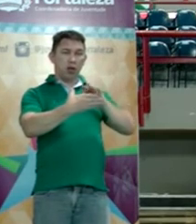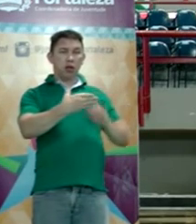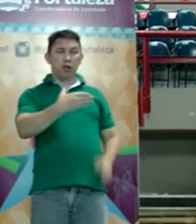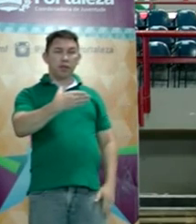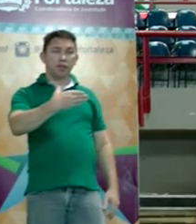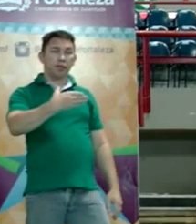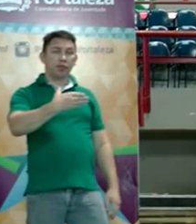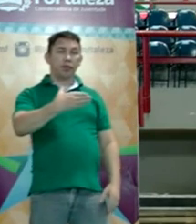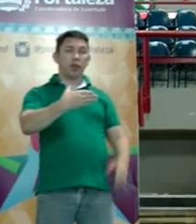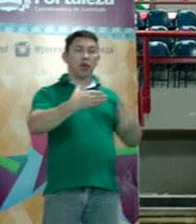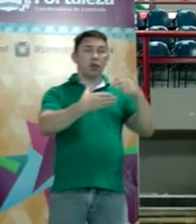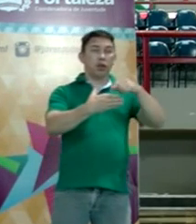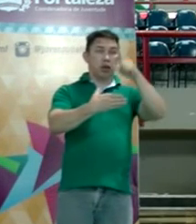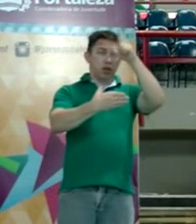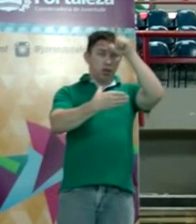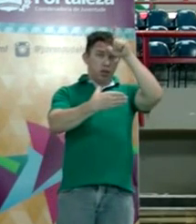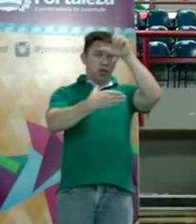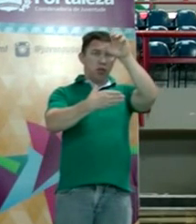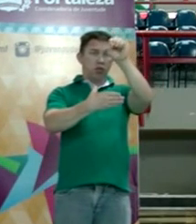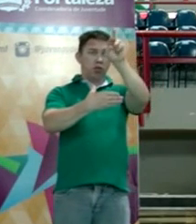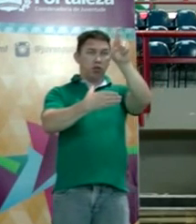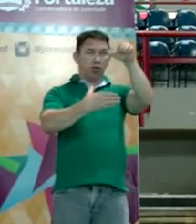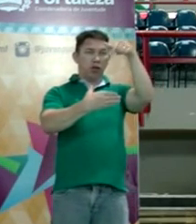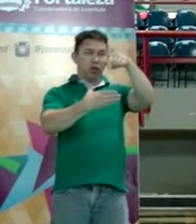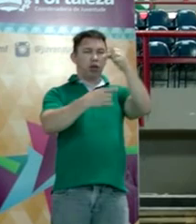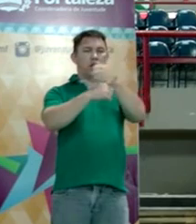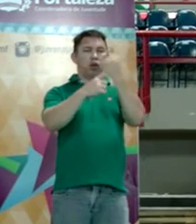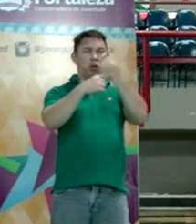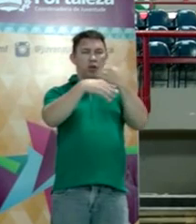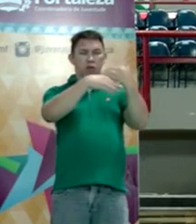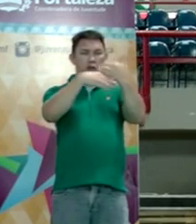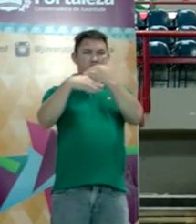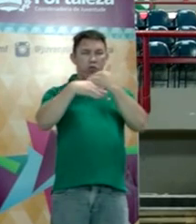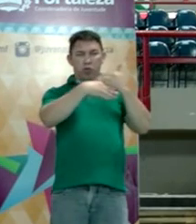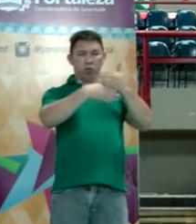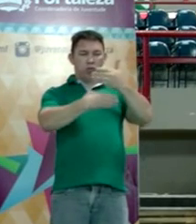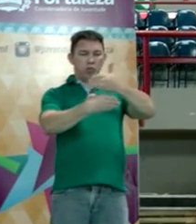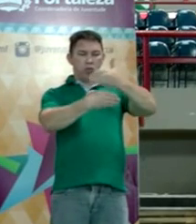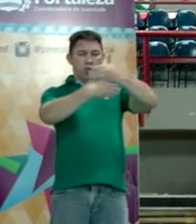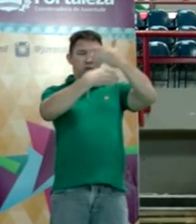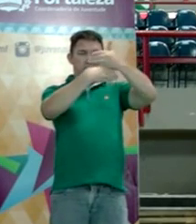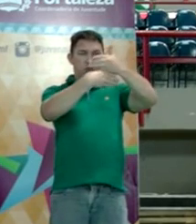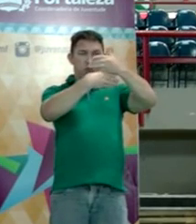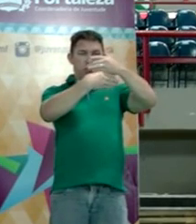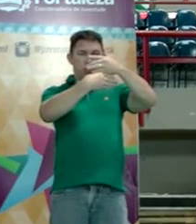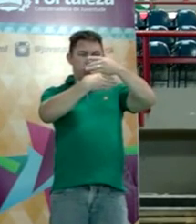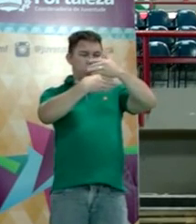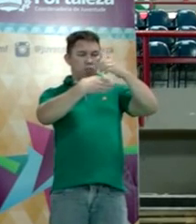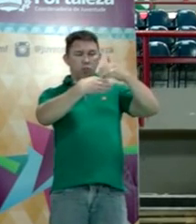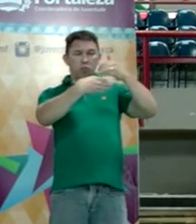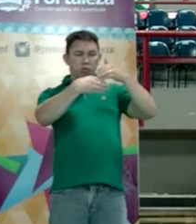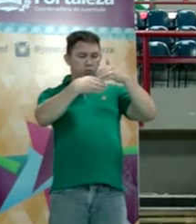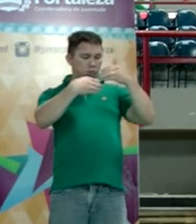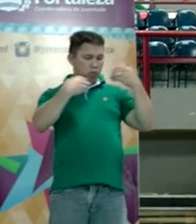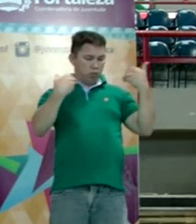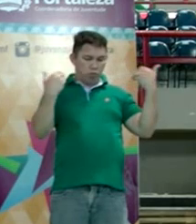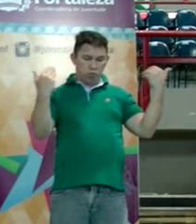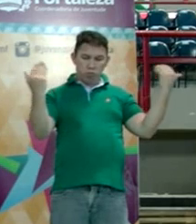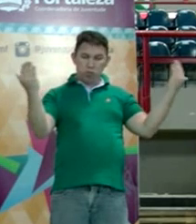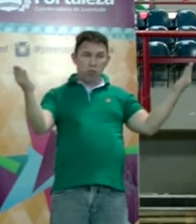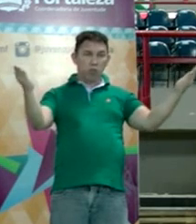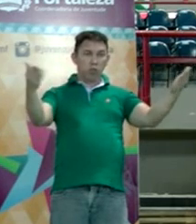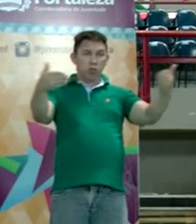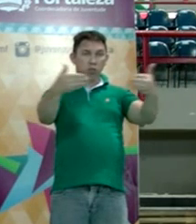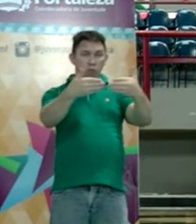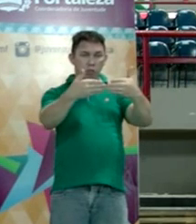Berlim ficava dentro da Alemanha Oriental, que era socialista. O muro fechou o